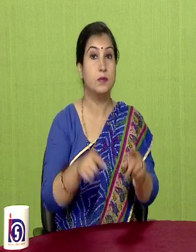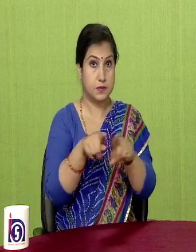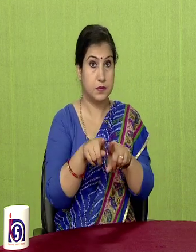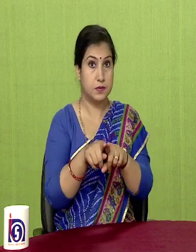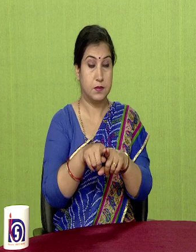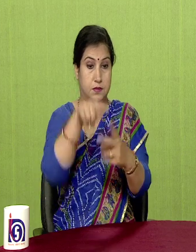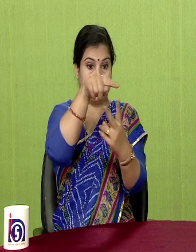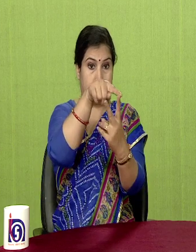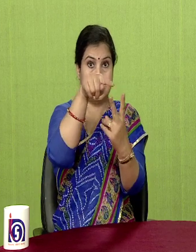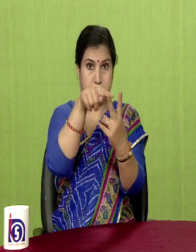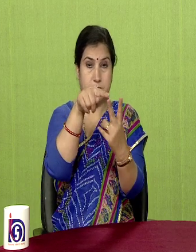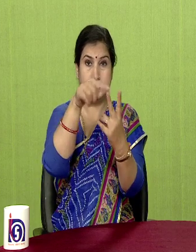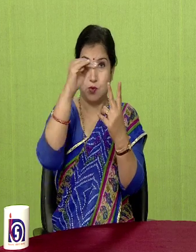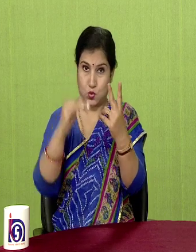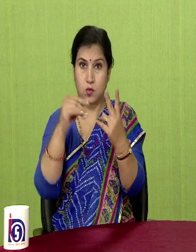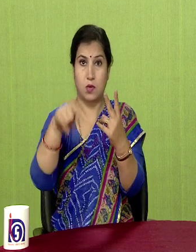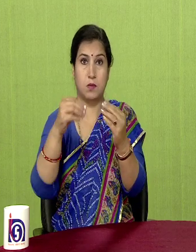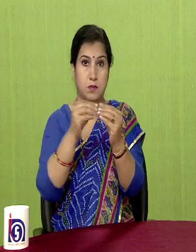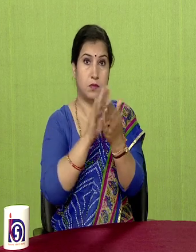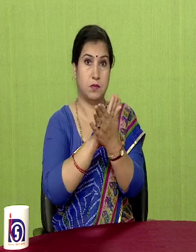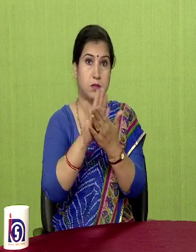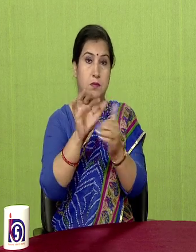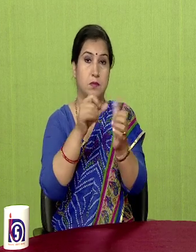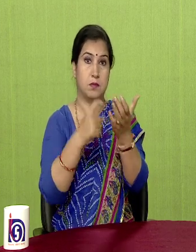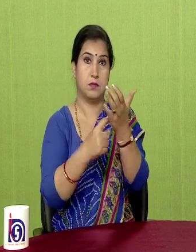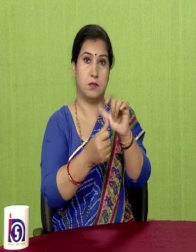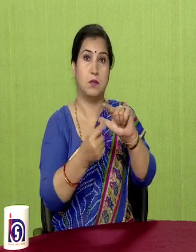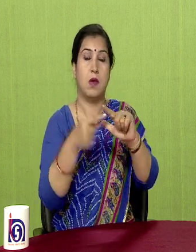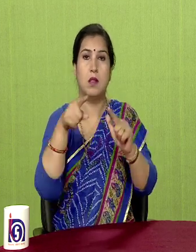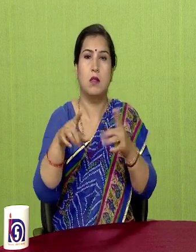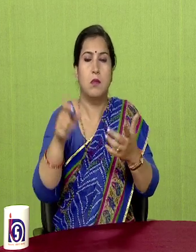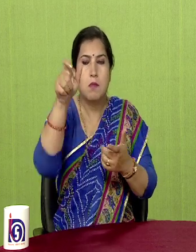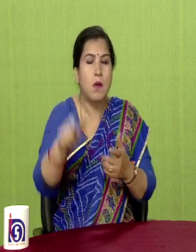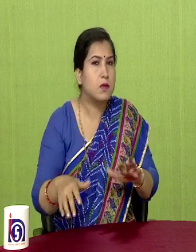भरत के चरित्र की विशेषताओं की सूची बना सकेंगे।